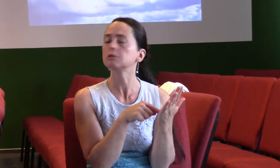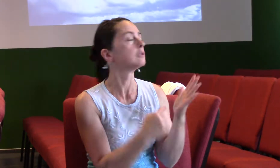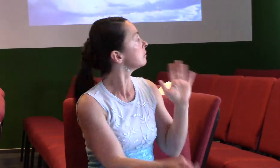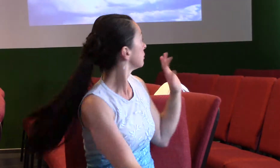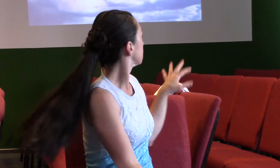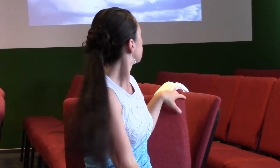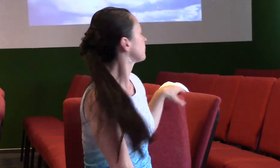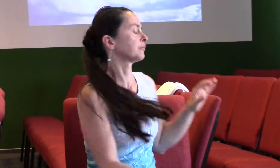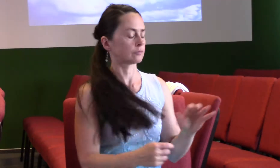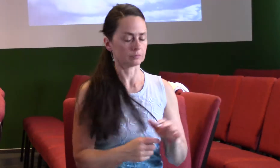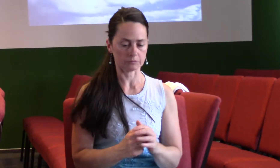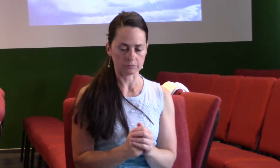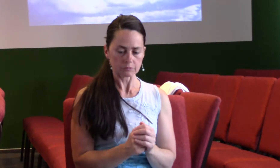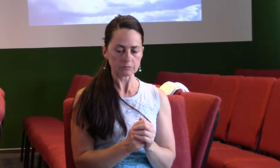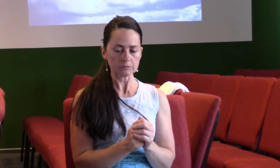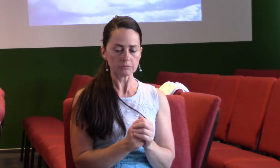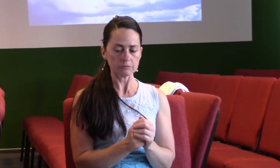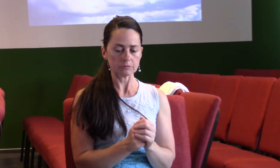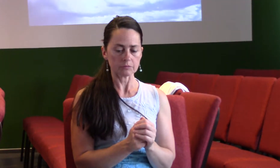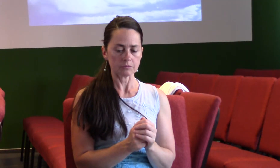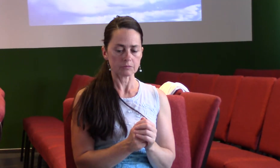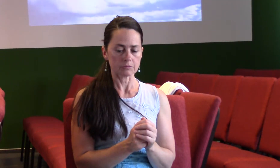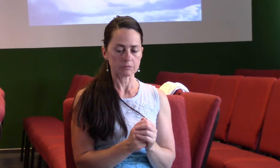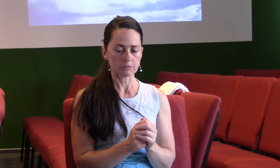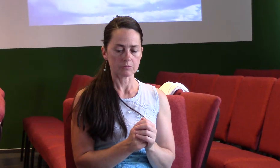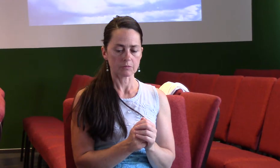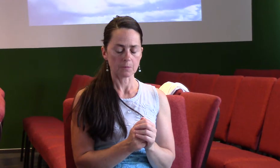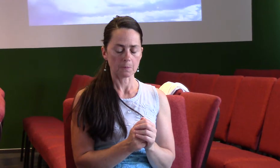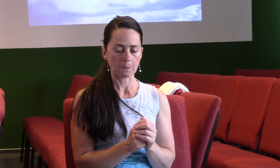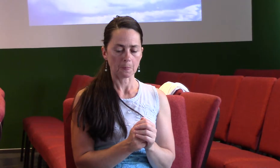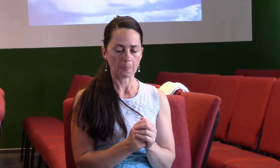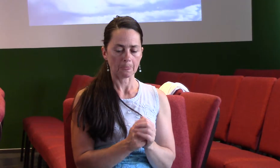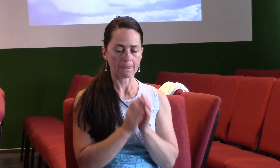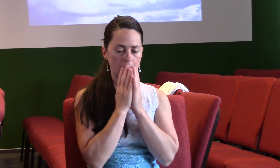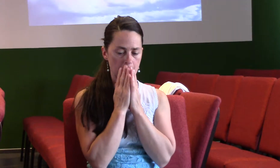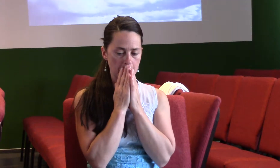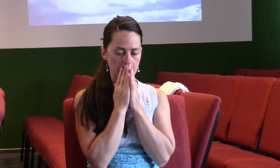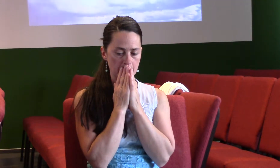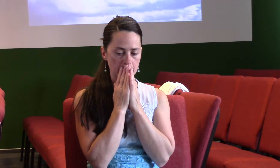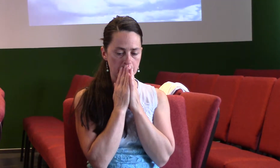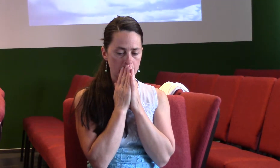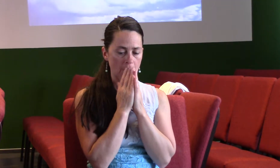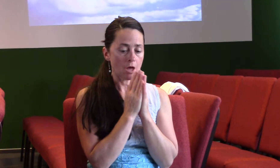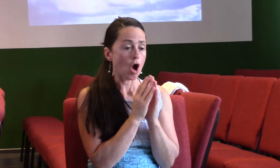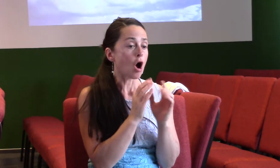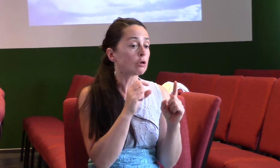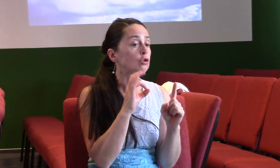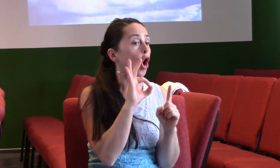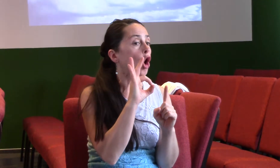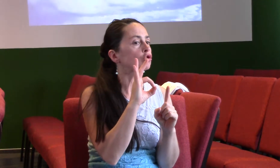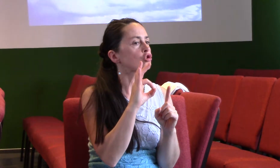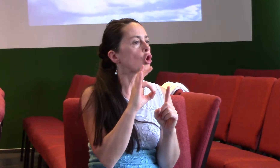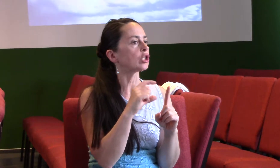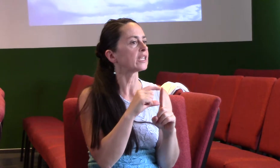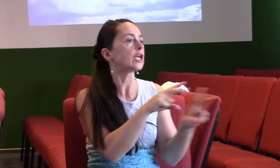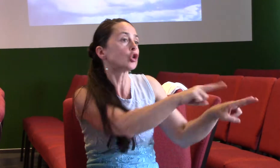Jedná se tady o starý zákon, o starou smlouvu. A tam Apoštol Pavel říká, ty všechny věci se jim